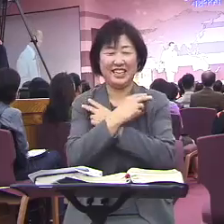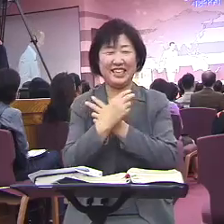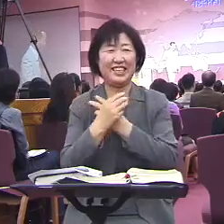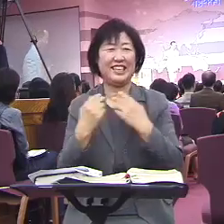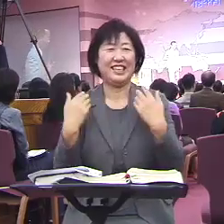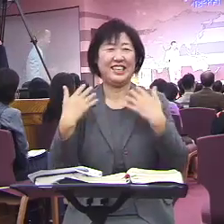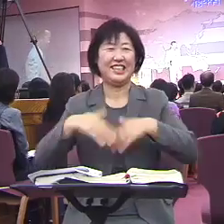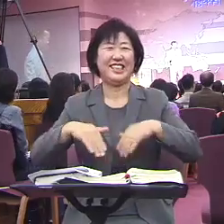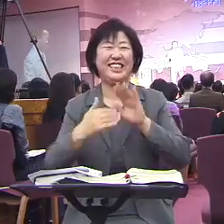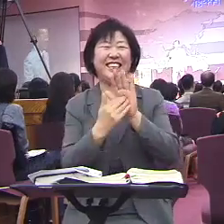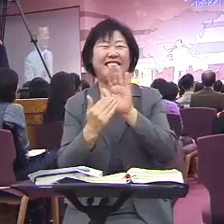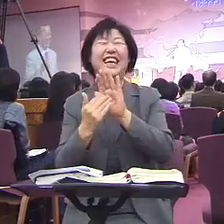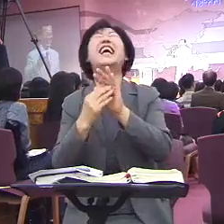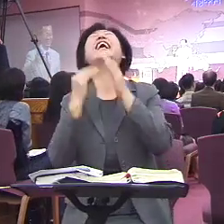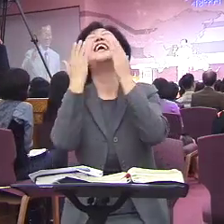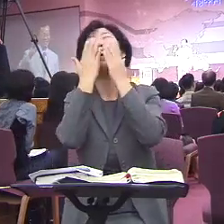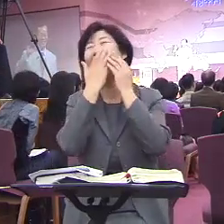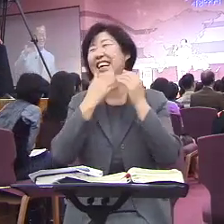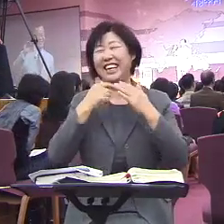안은 볼 거 없습니다.